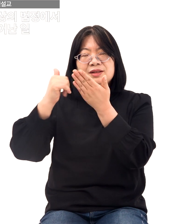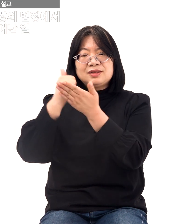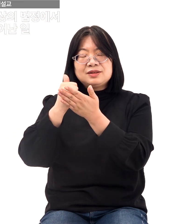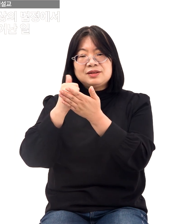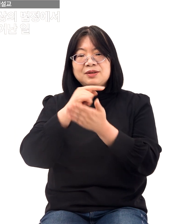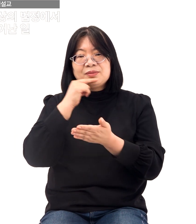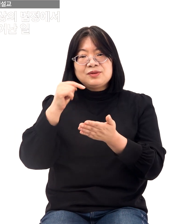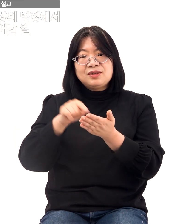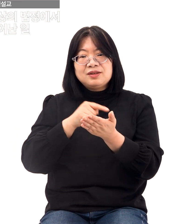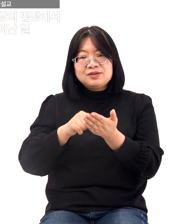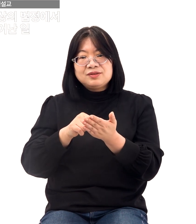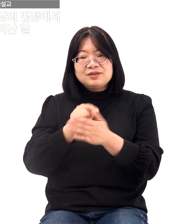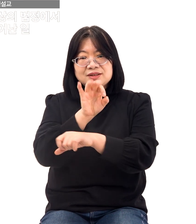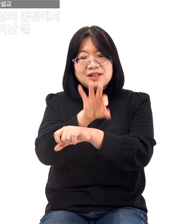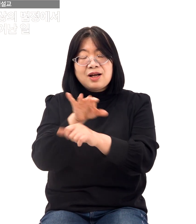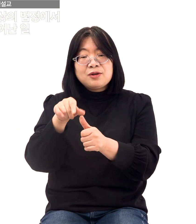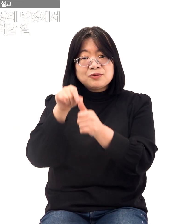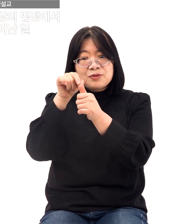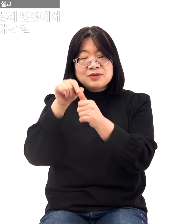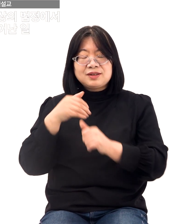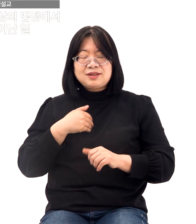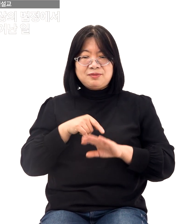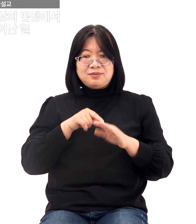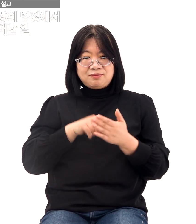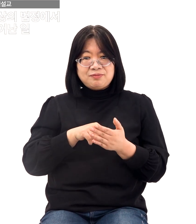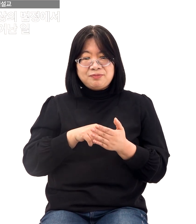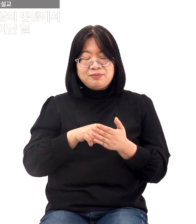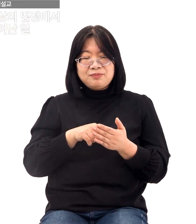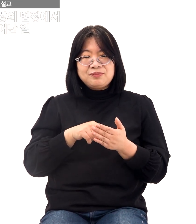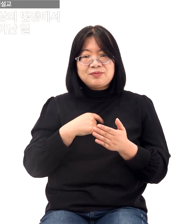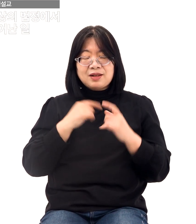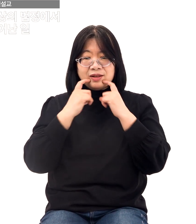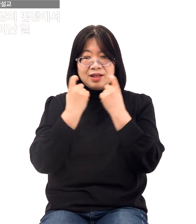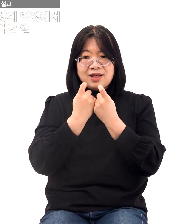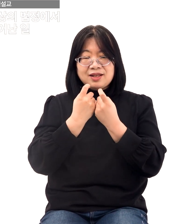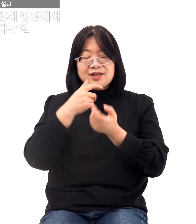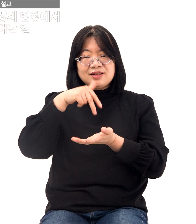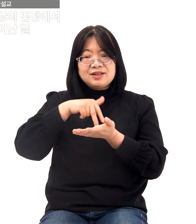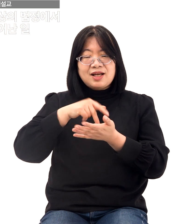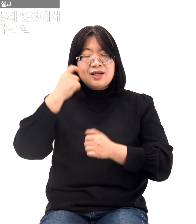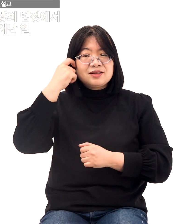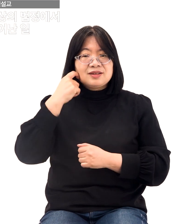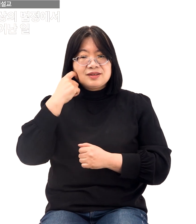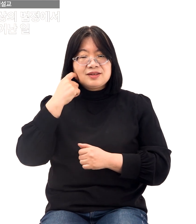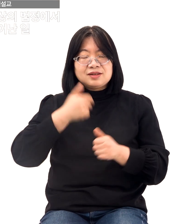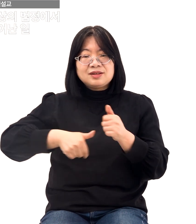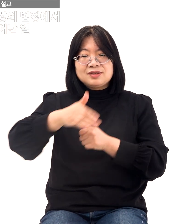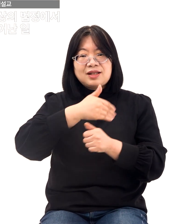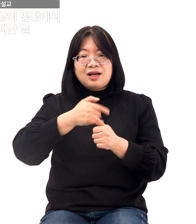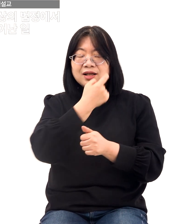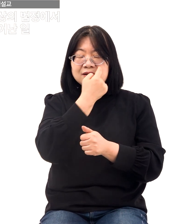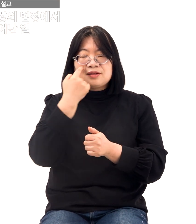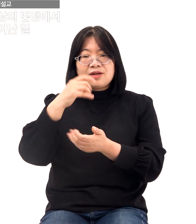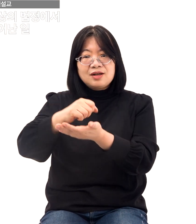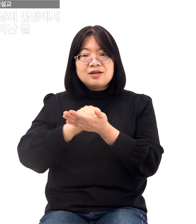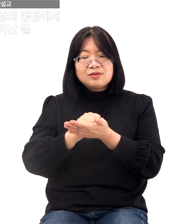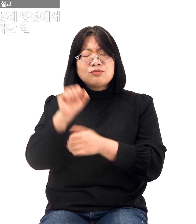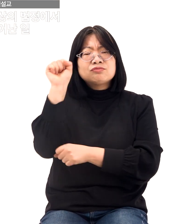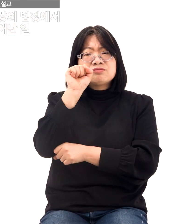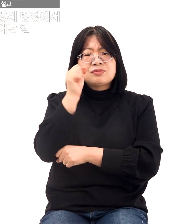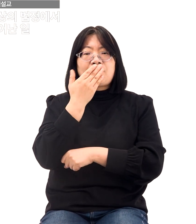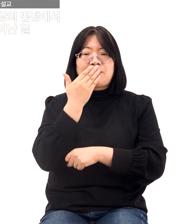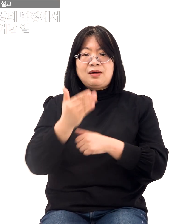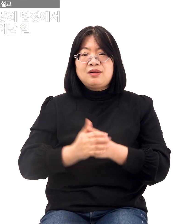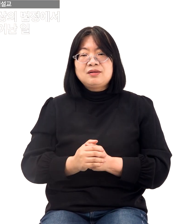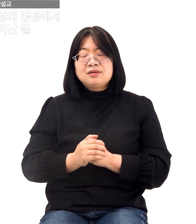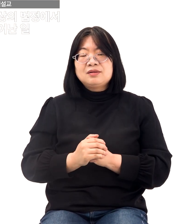하나님이 피로 값주고 산 구원이 내 마음에 내 주관적인 느낌과 상황의 근거에서 흔들릴 수가